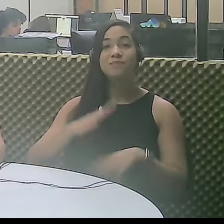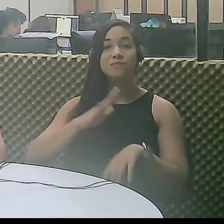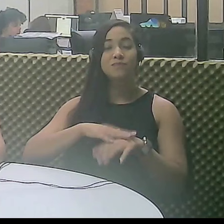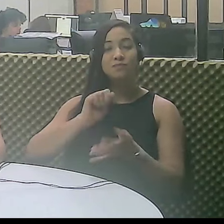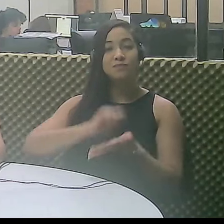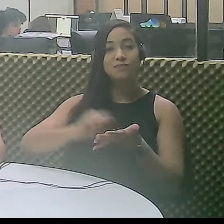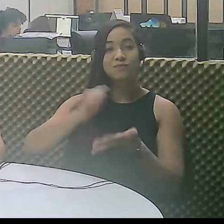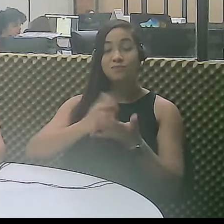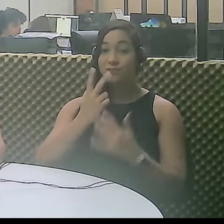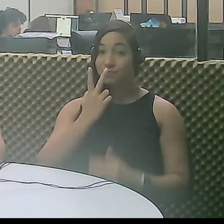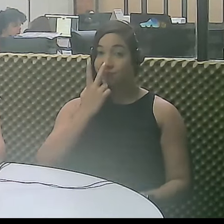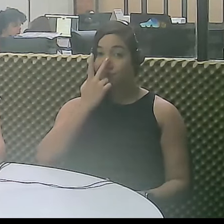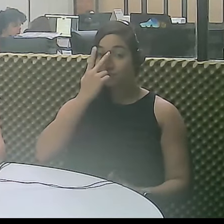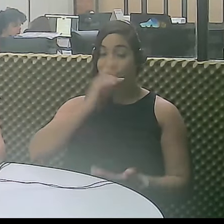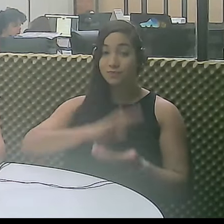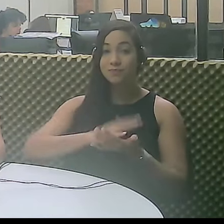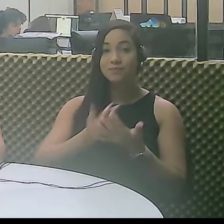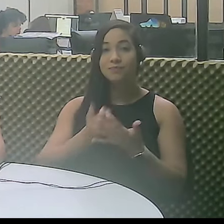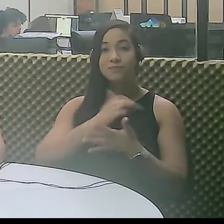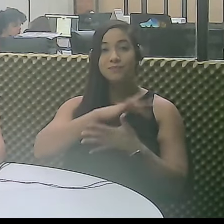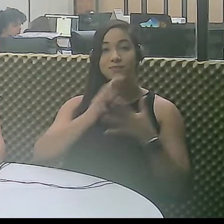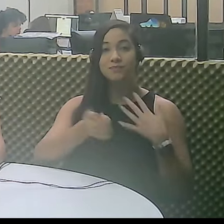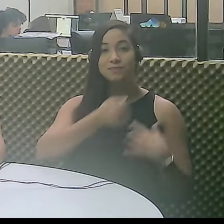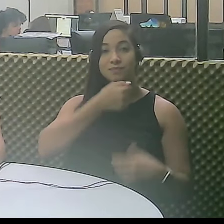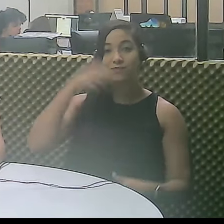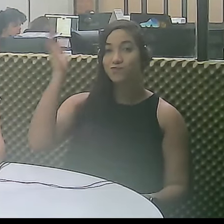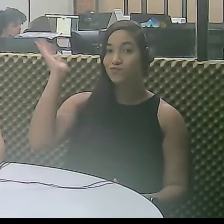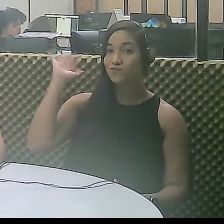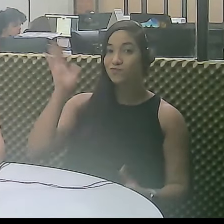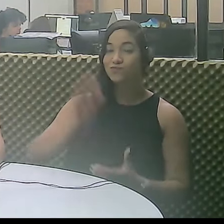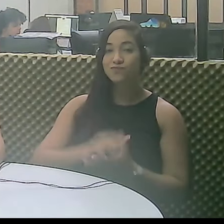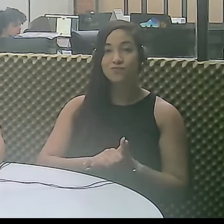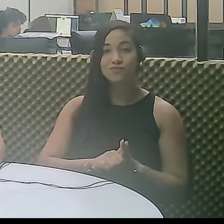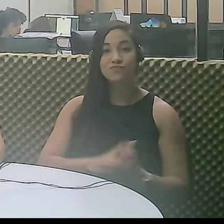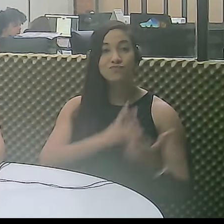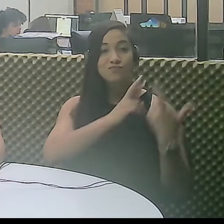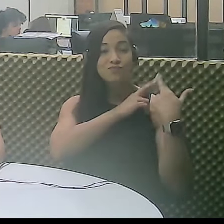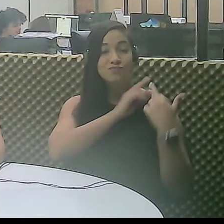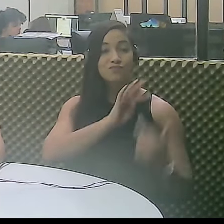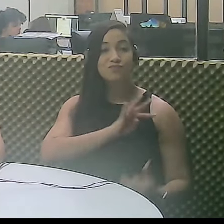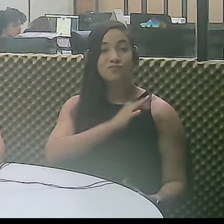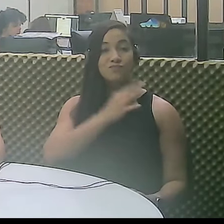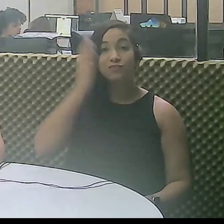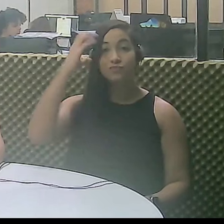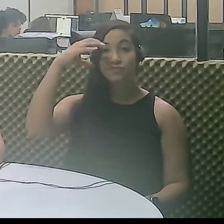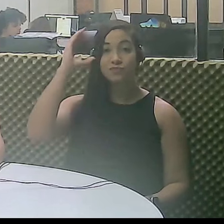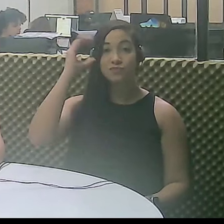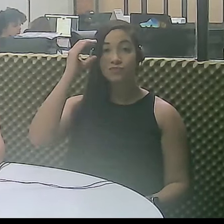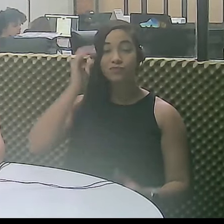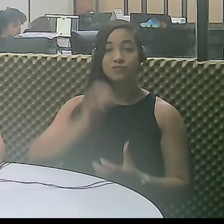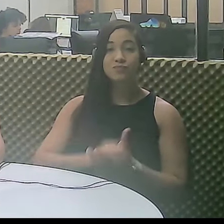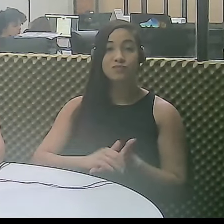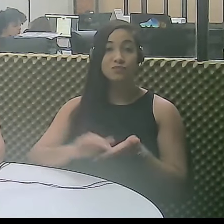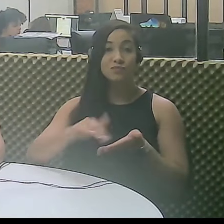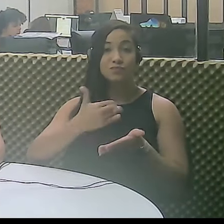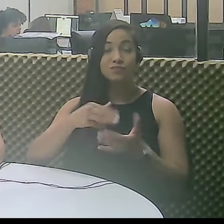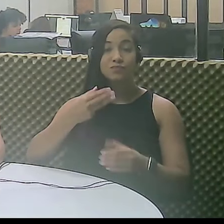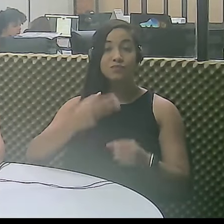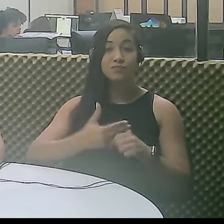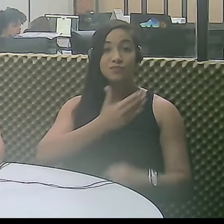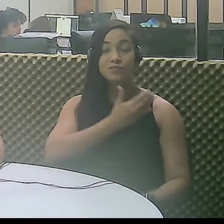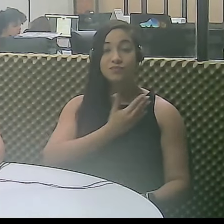audiência. A edição foi minha, Vanessa Gianotti. Tradução em Libras, Amanda Valentim. Responsável técnico, Cristiano